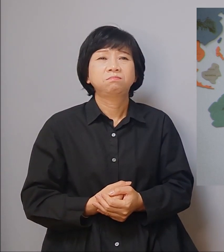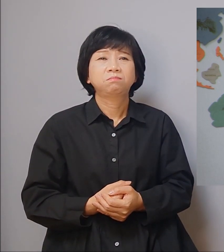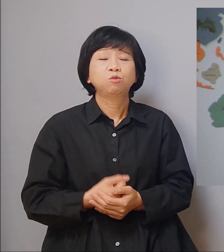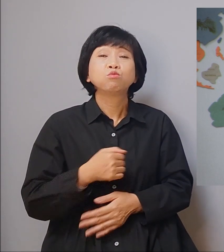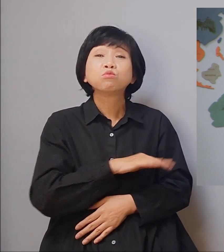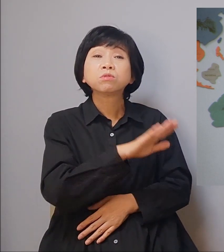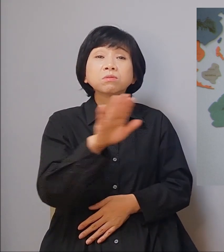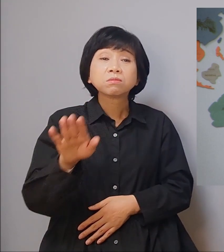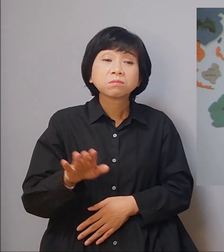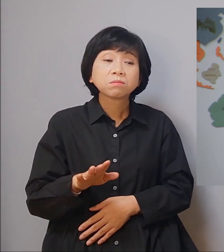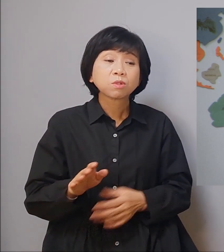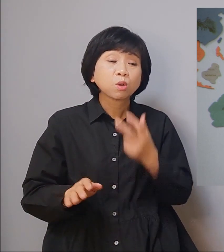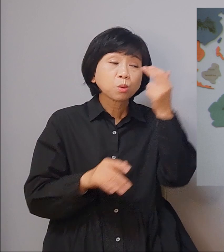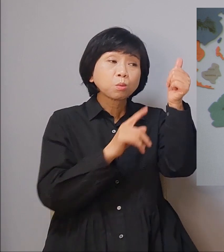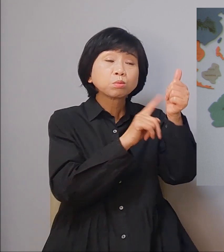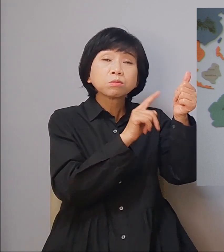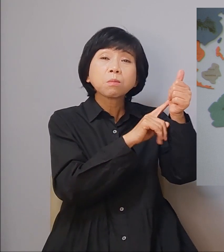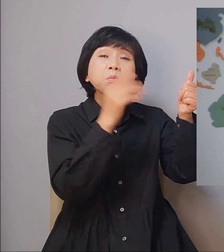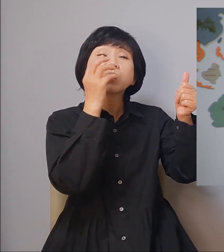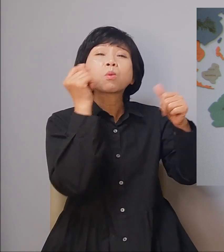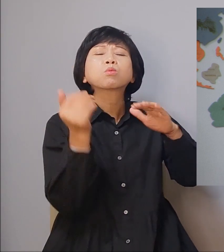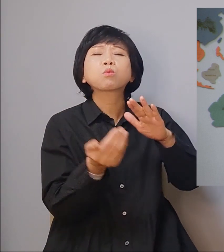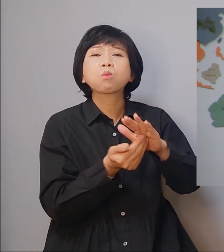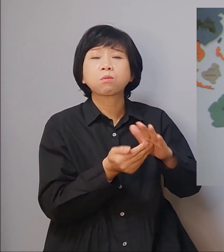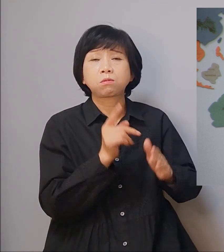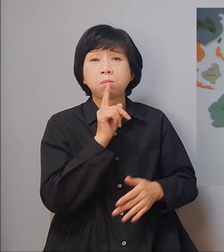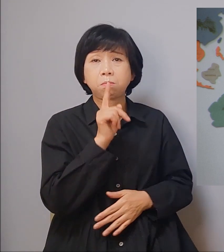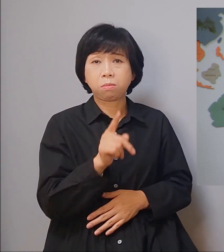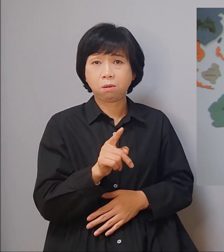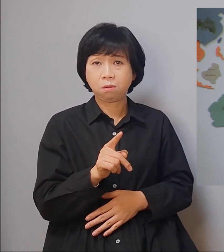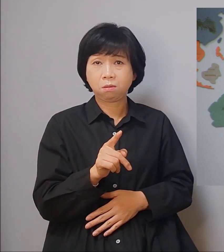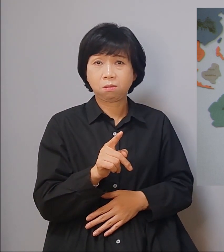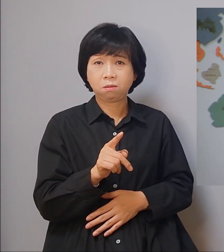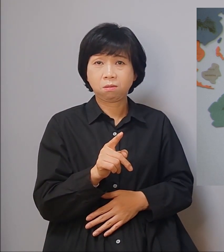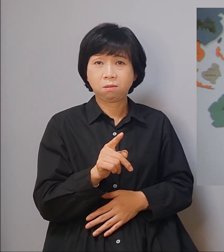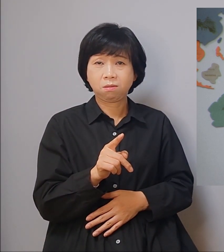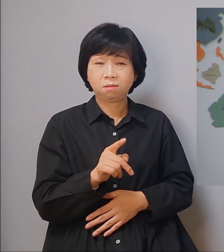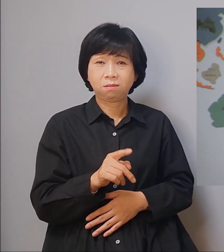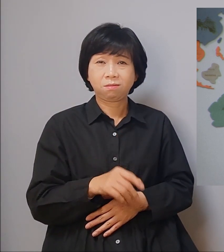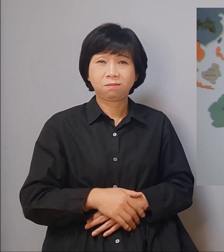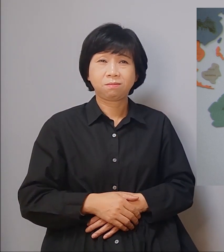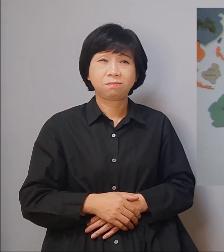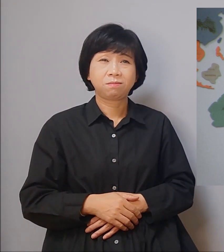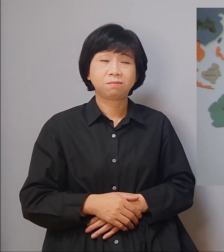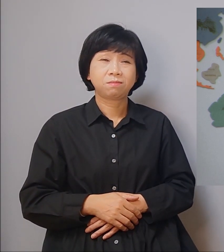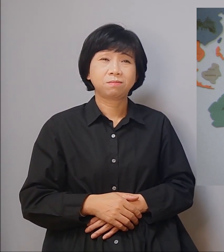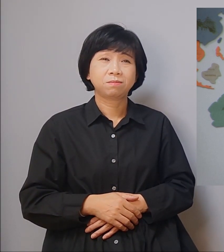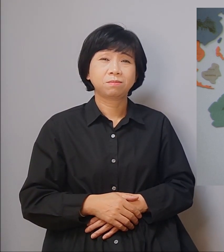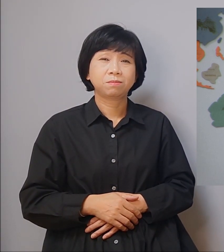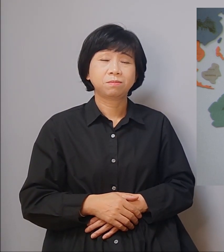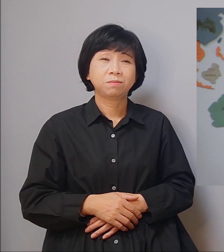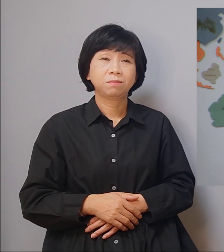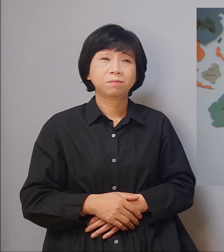우리는 요셉이 형통한 삶을 살았다 말합니다.